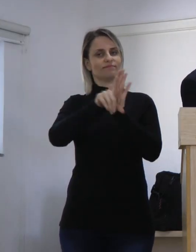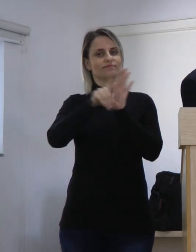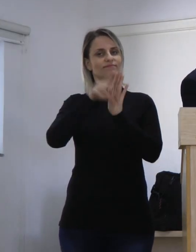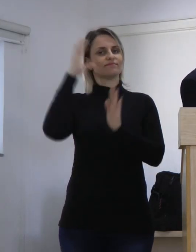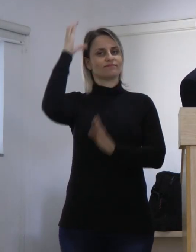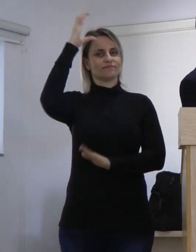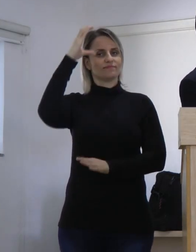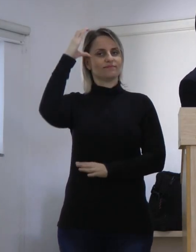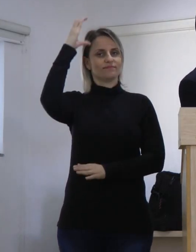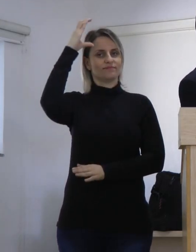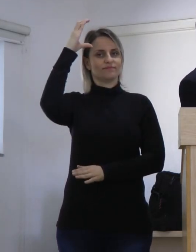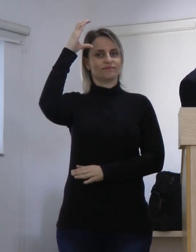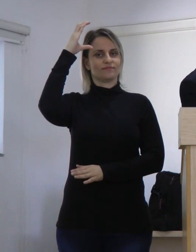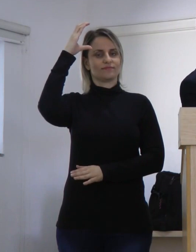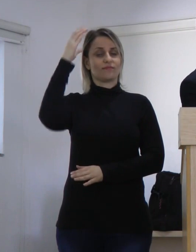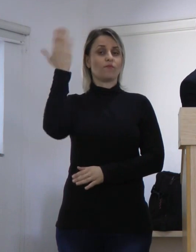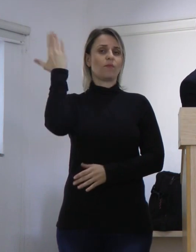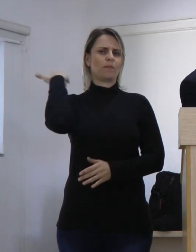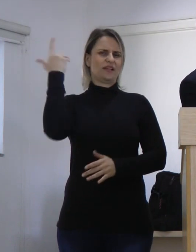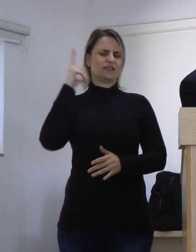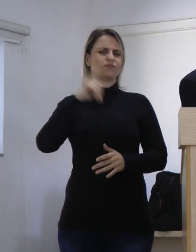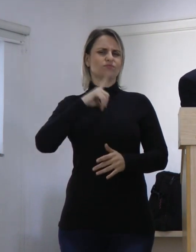Antes, doutrinas como o materialismo.